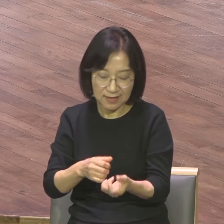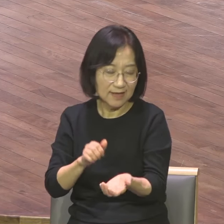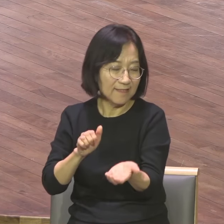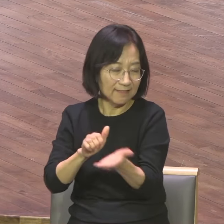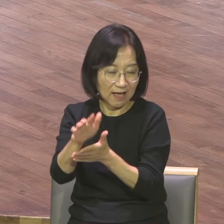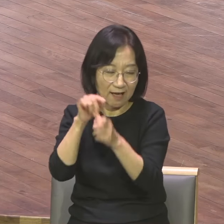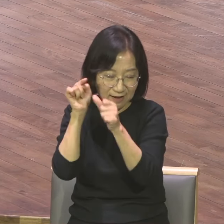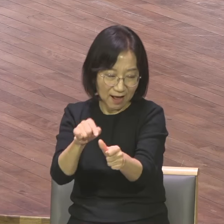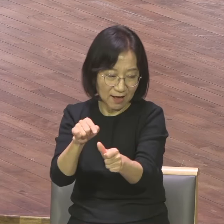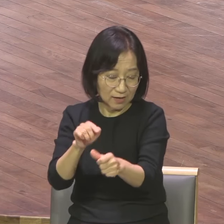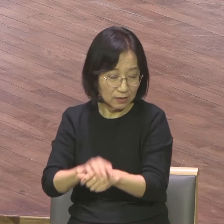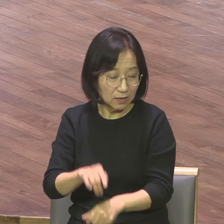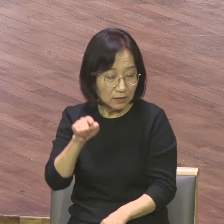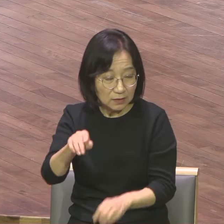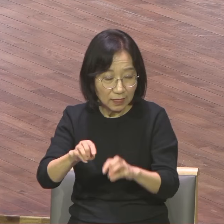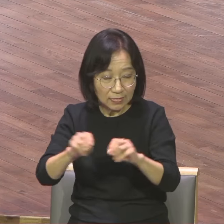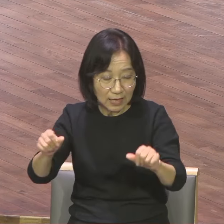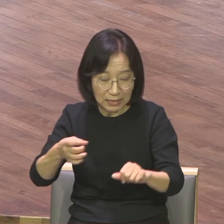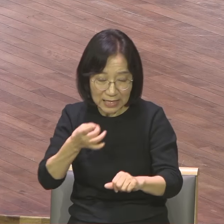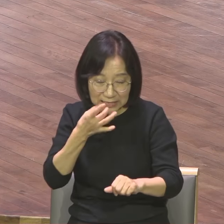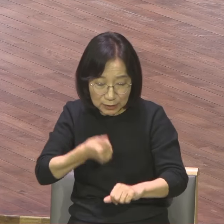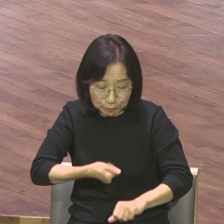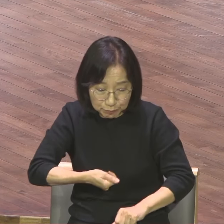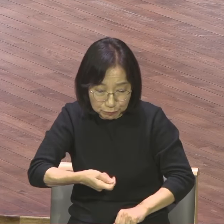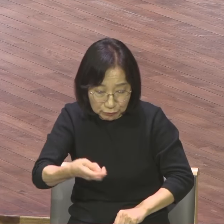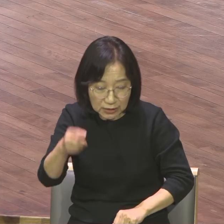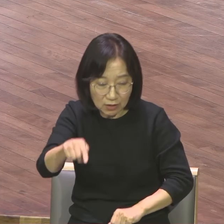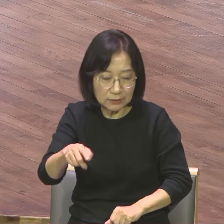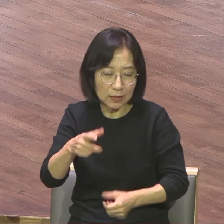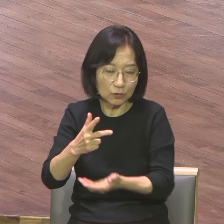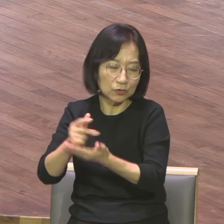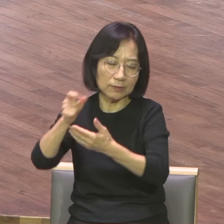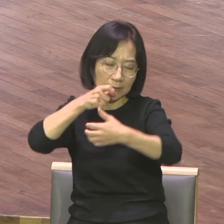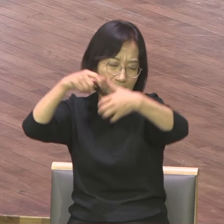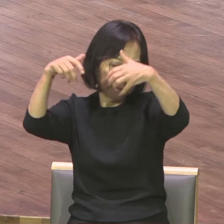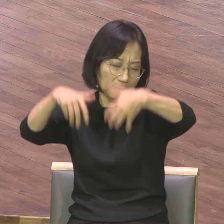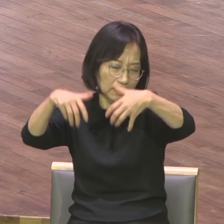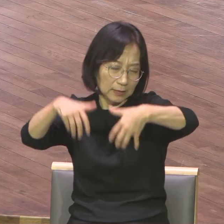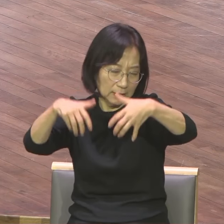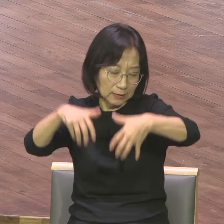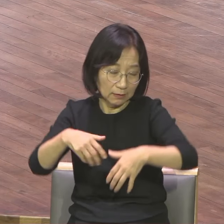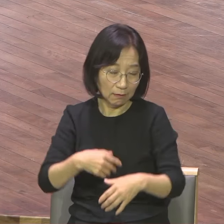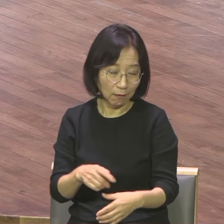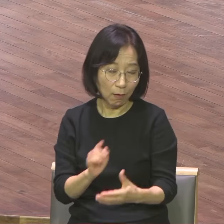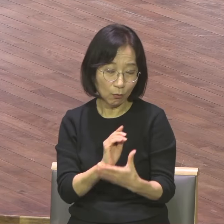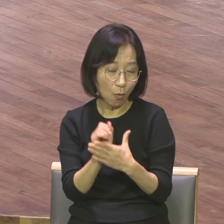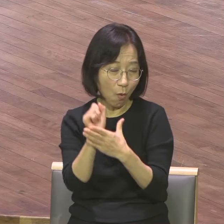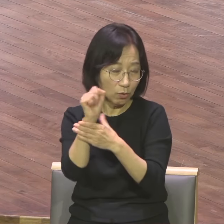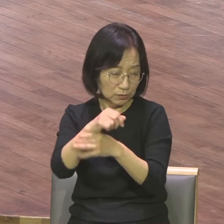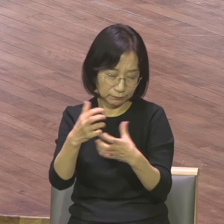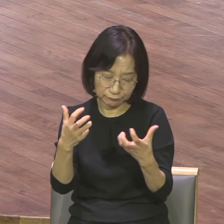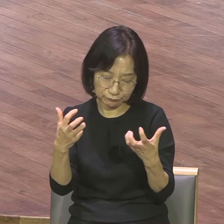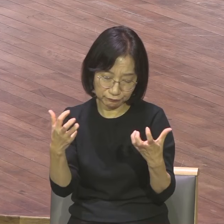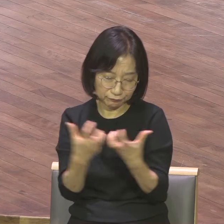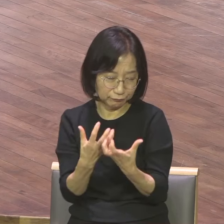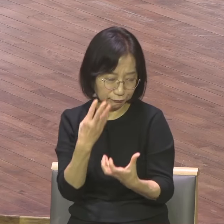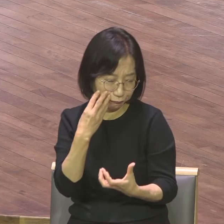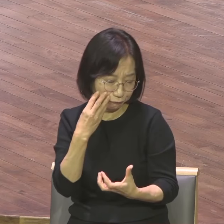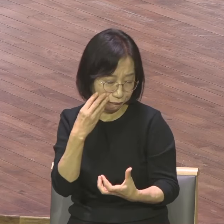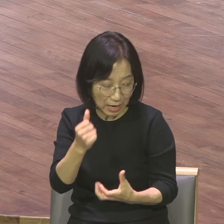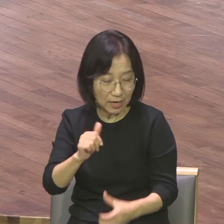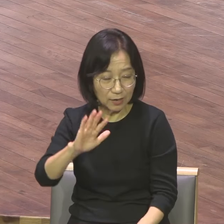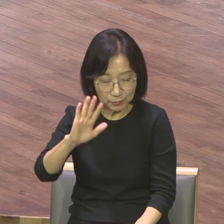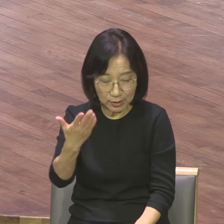하리라. 내가 땅에 뿌린 종자에 주께서 비를 주사 땅이 먹을 것을 내며 곡식이 풍성하고